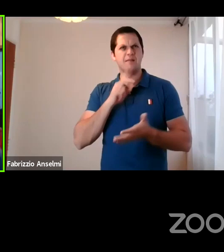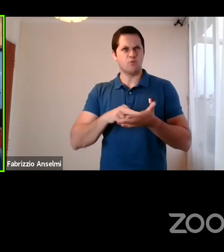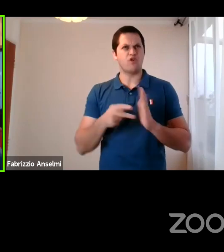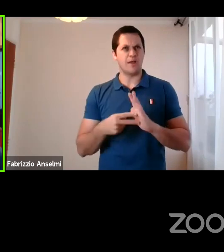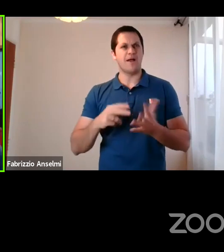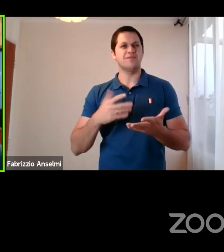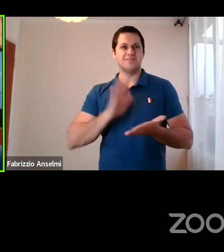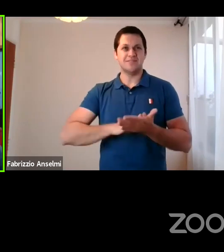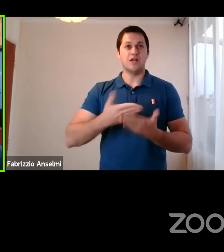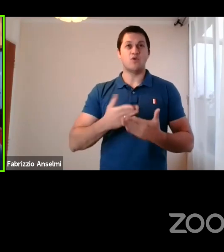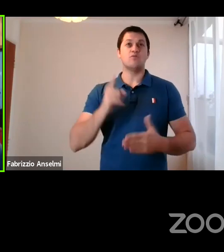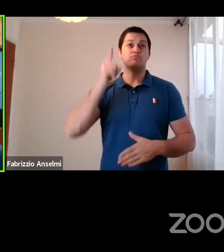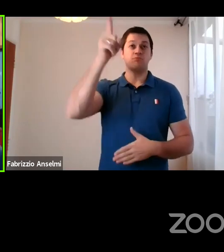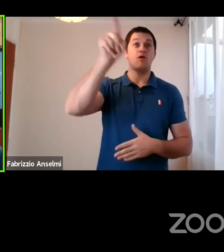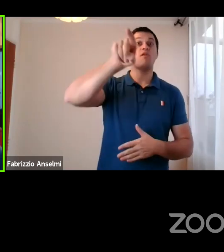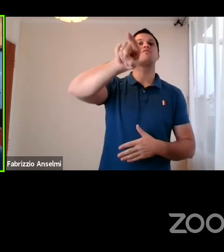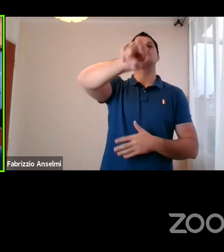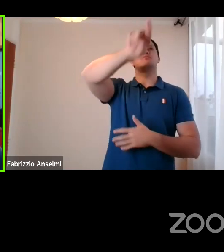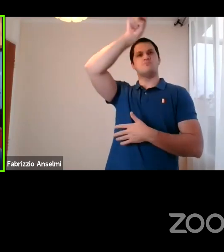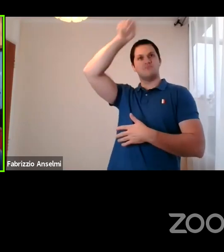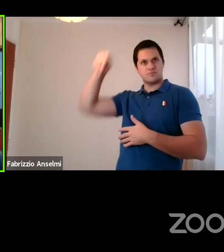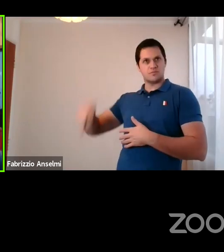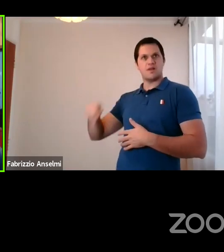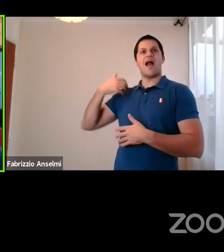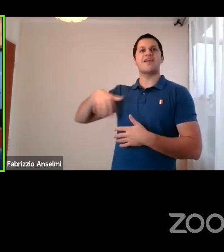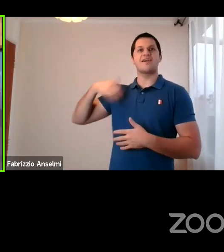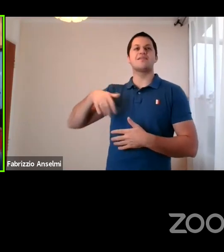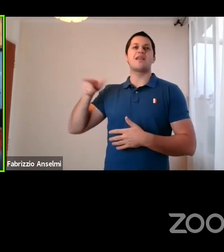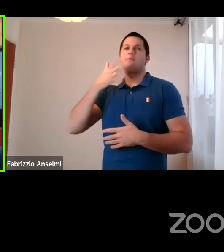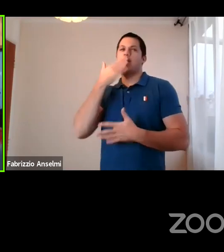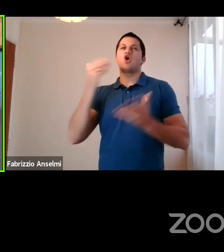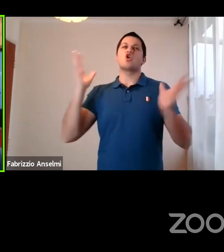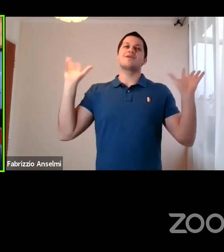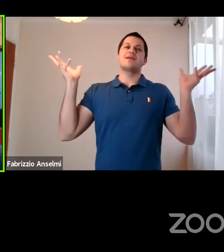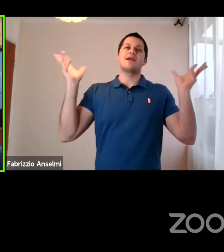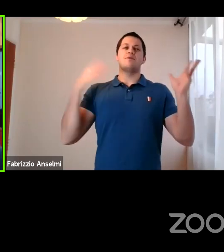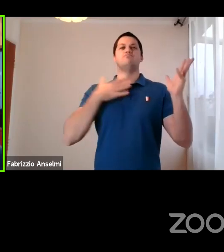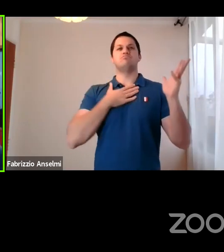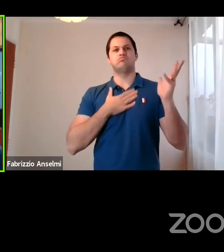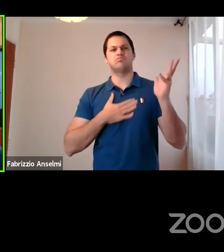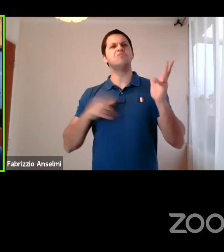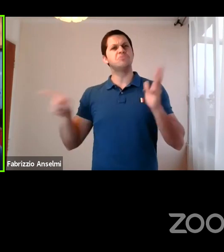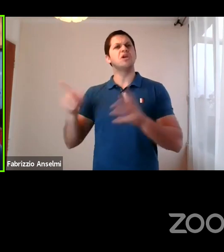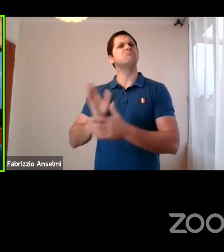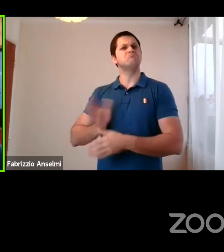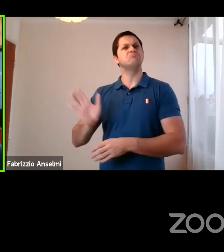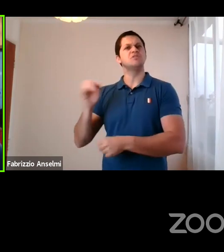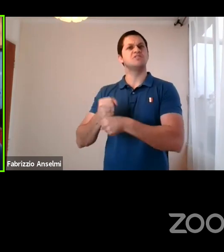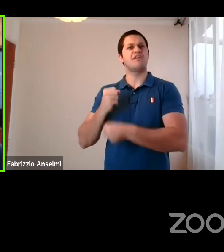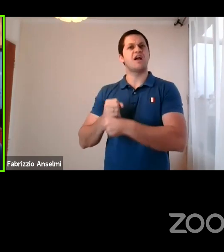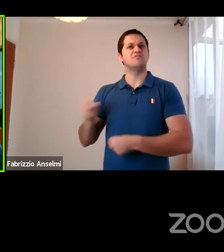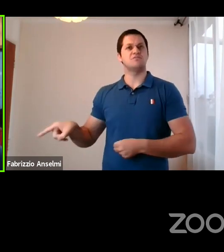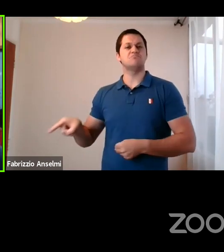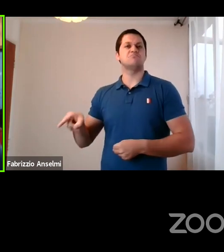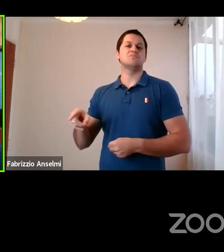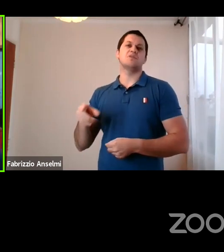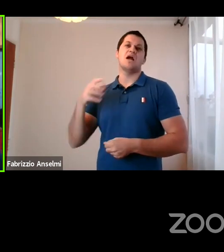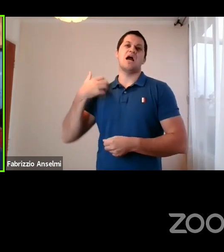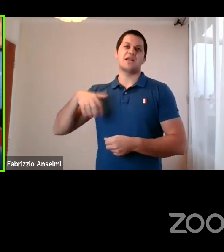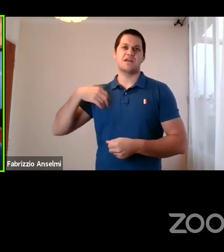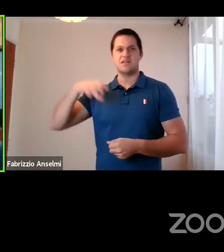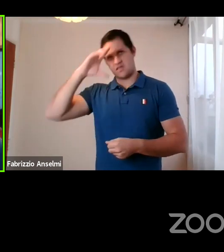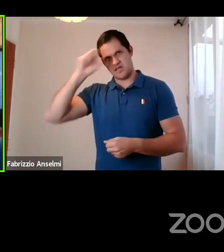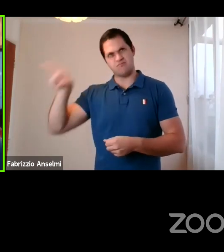a Argentina, que tenía un mejor clima. Y ahí, obviamente, él fue un excelente médico y volvió